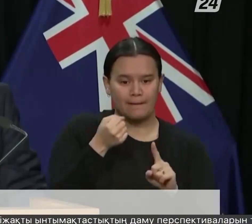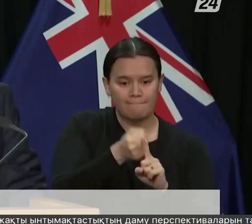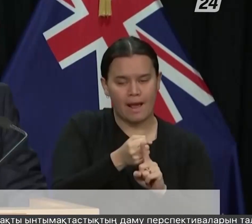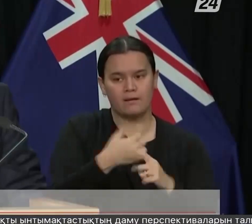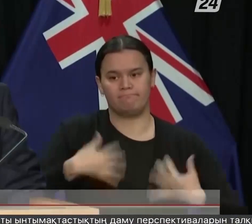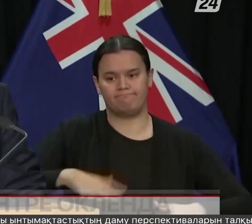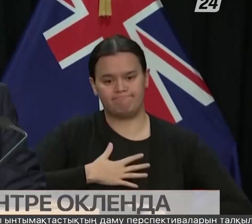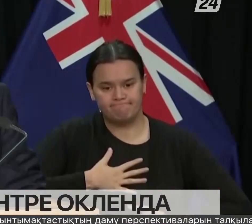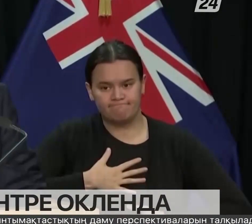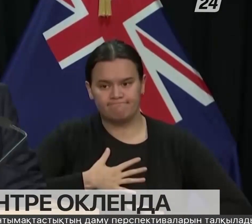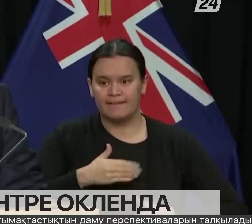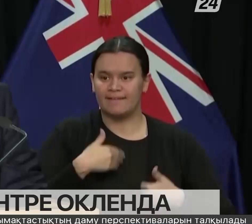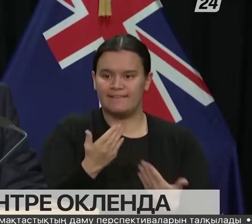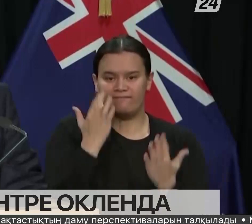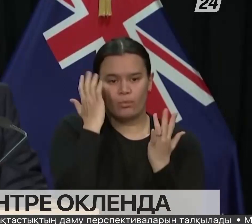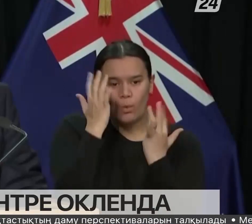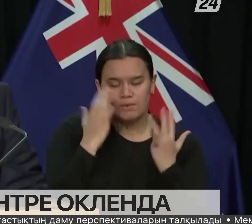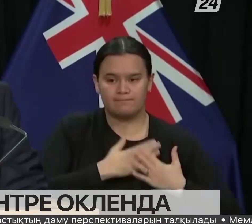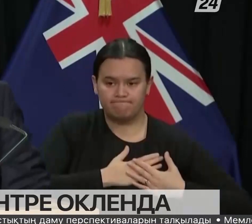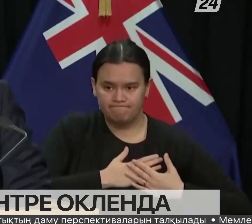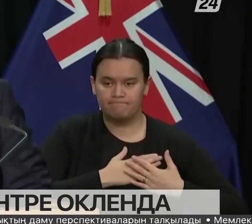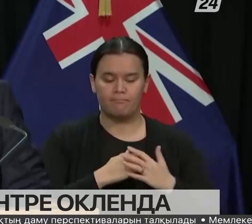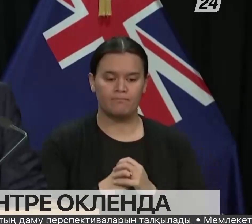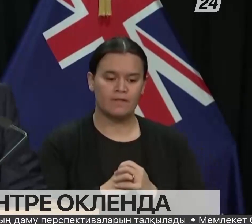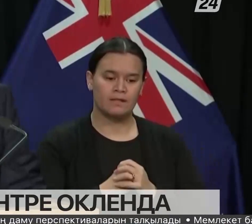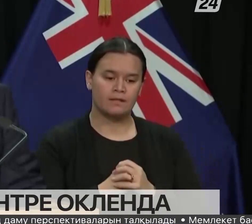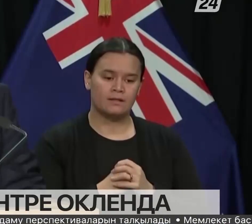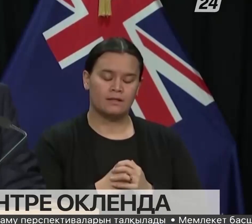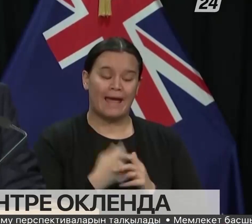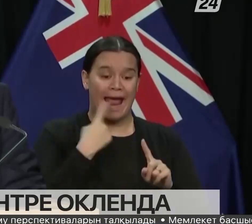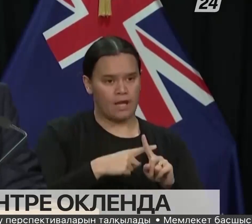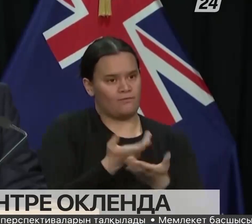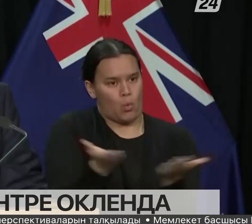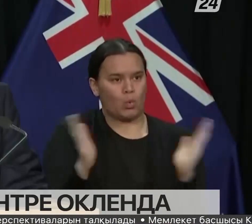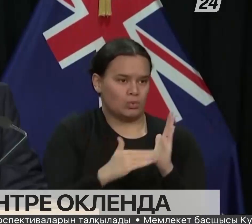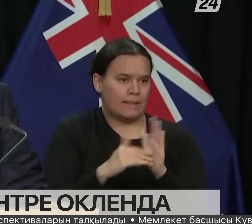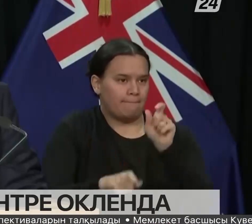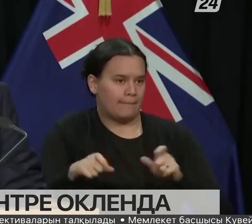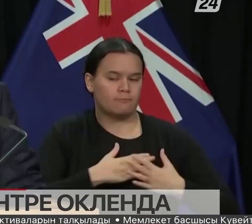затронул инцидент, произошедший сегодня утром. Как уже сказал премьер-министр, чемпионат будет продолжен.